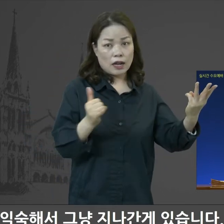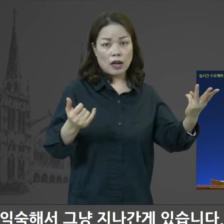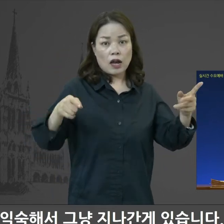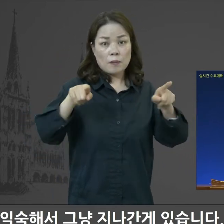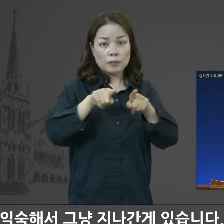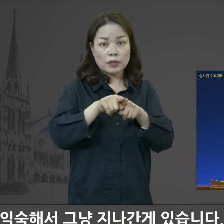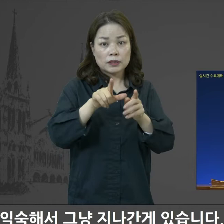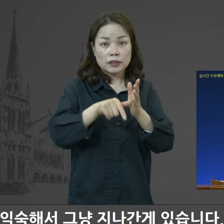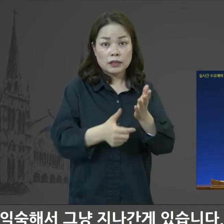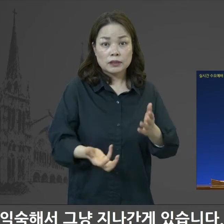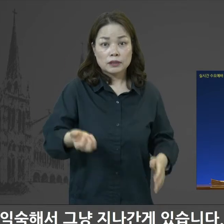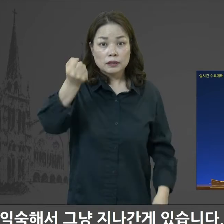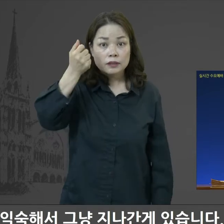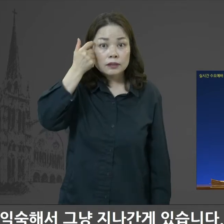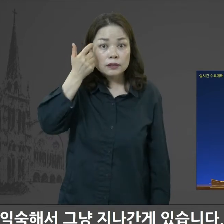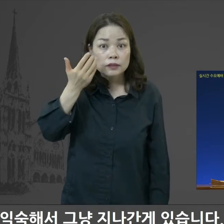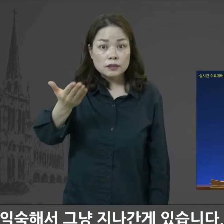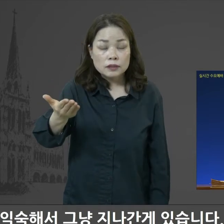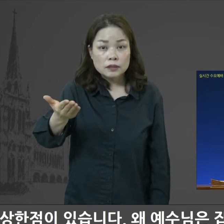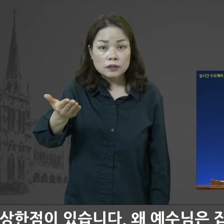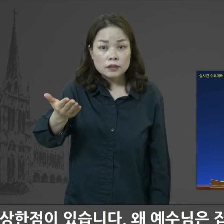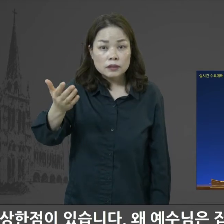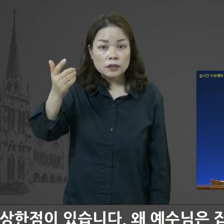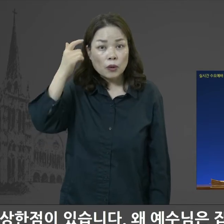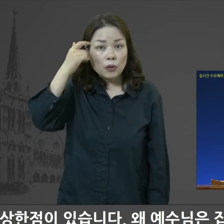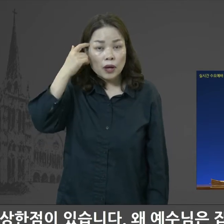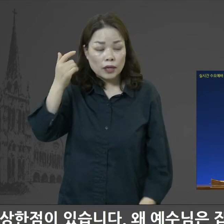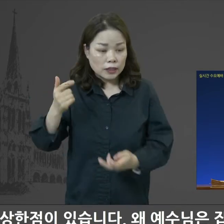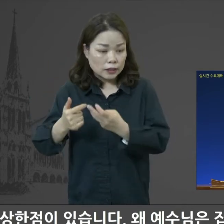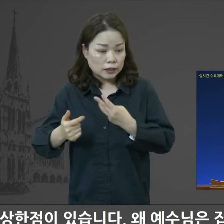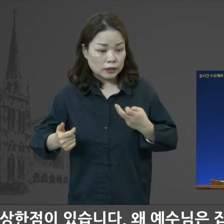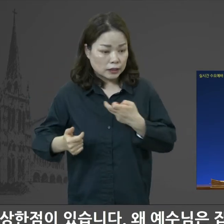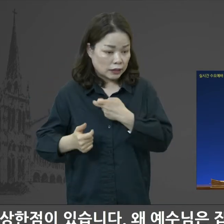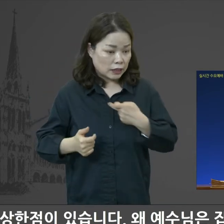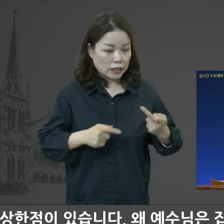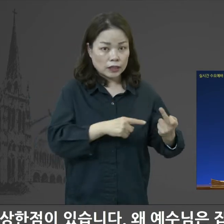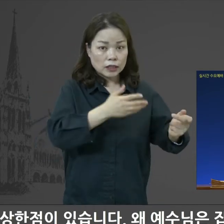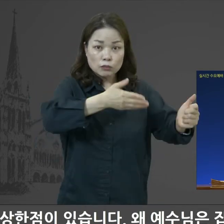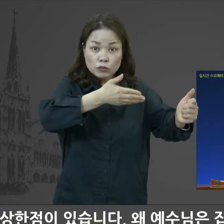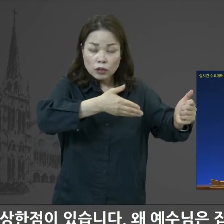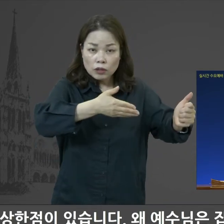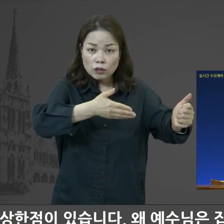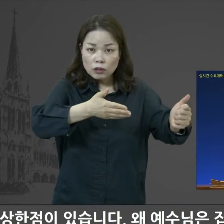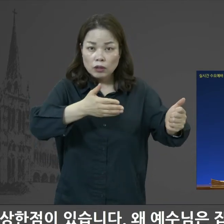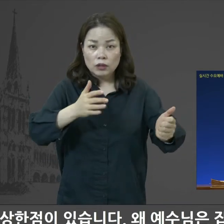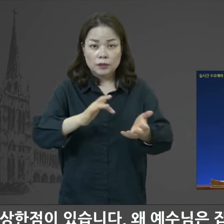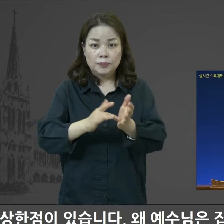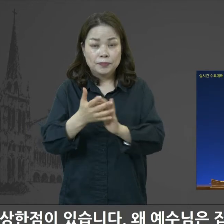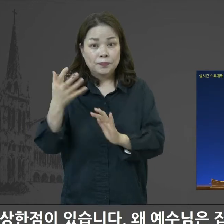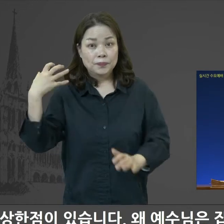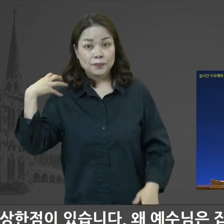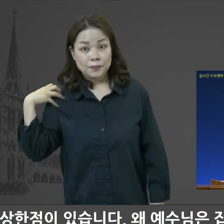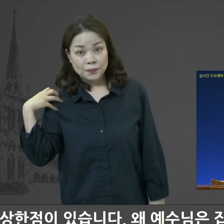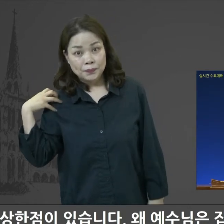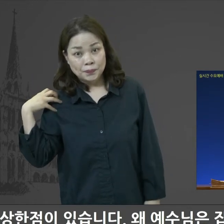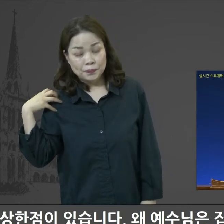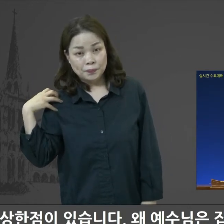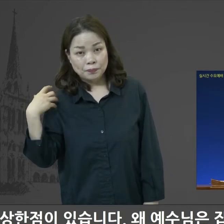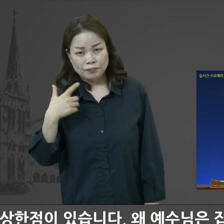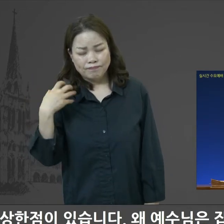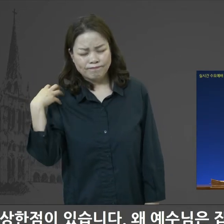가지셨을까? 왜 제자들에게 기도를 부탁하셨을까? 예수님 혼자 감당하시기에는 그 짐이